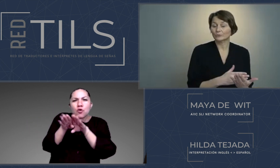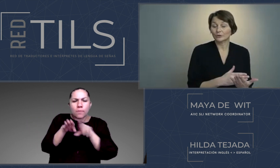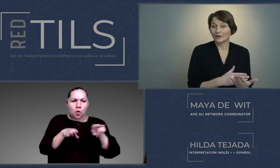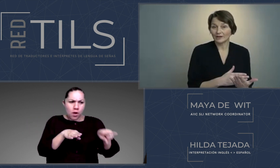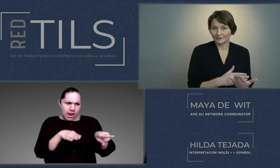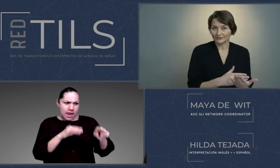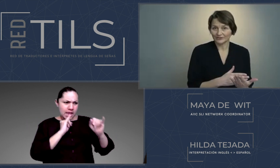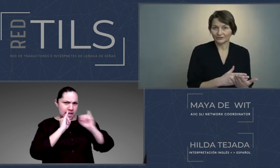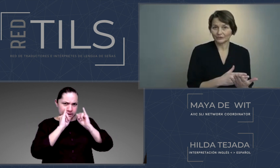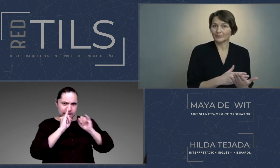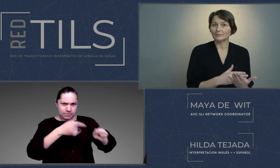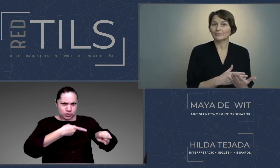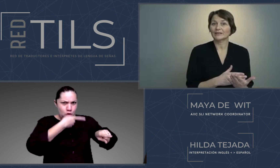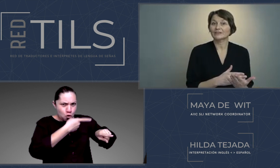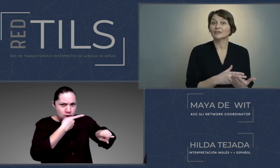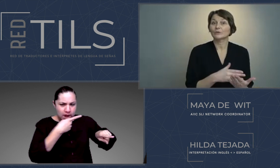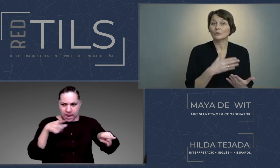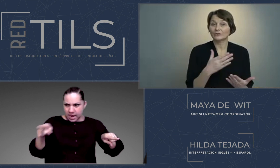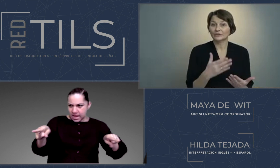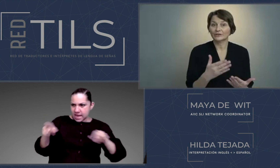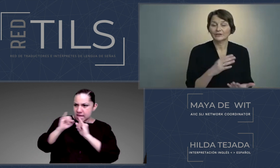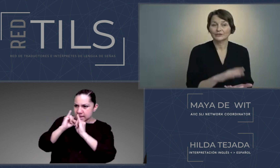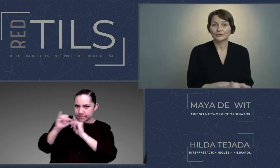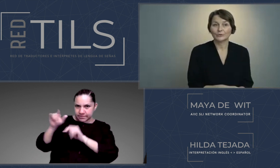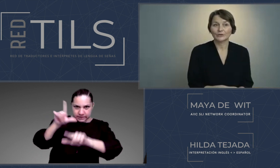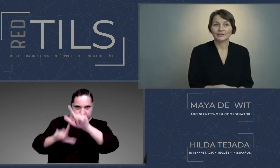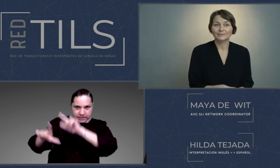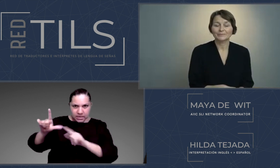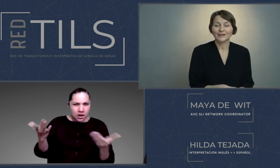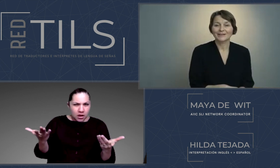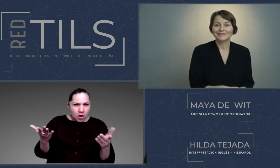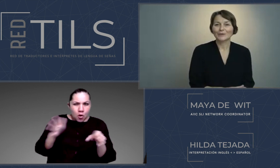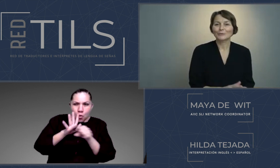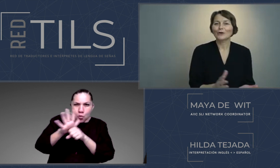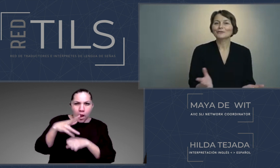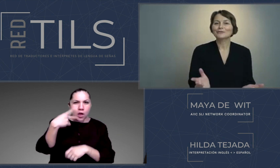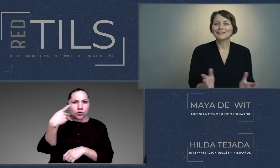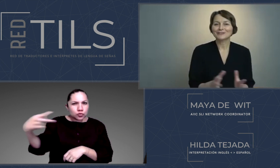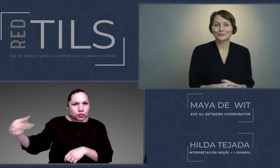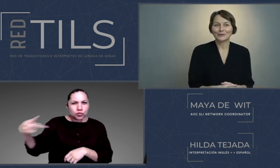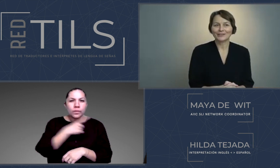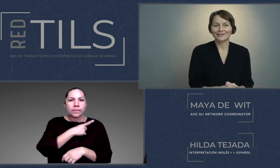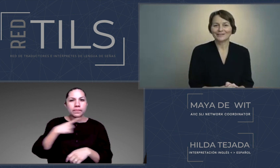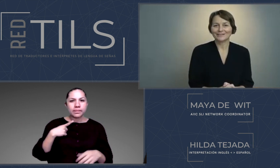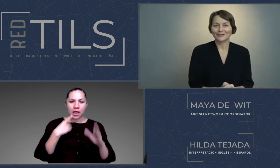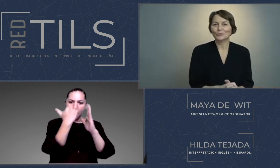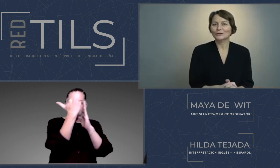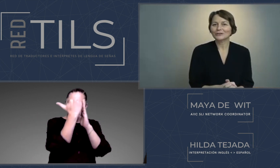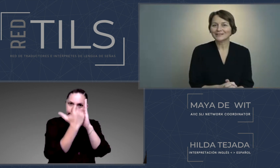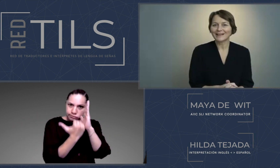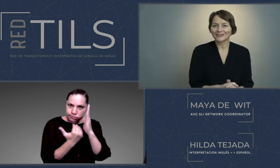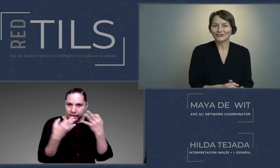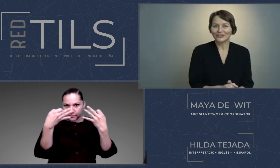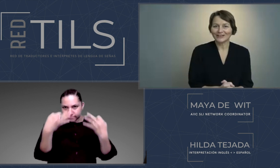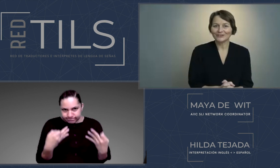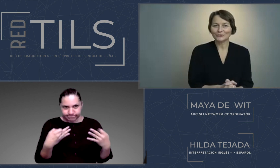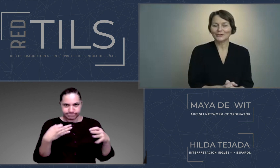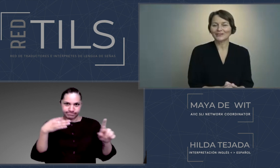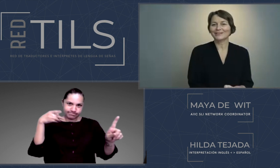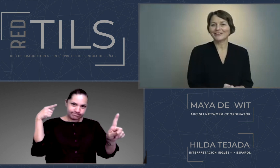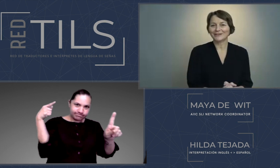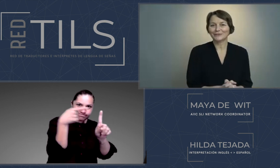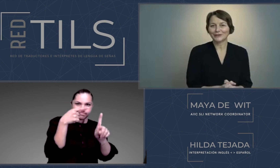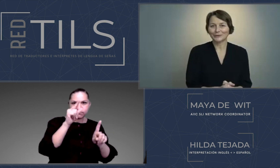también lineamientos de cuáles son los requerimientos técnicos que se deben cumplir para poder trabajar.